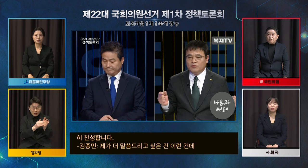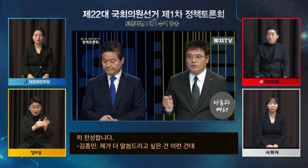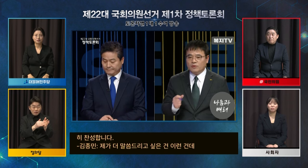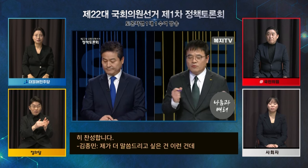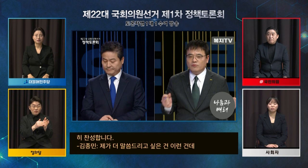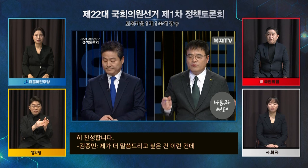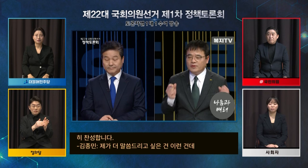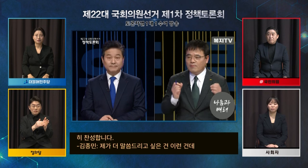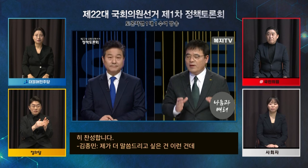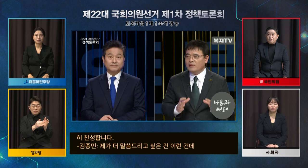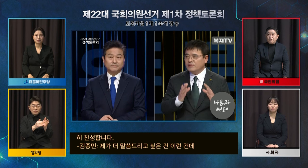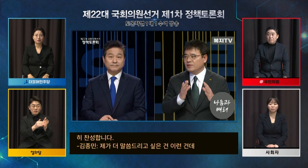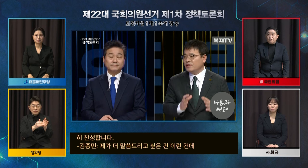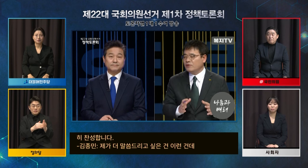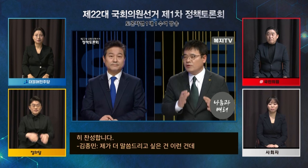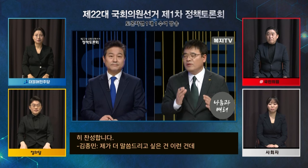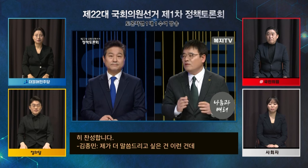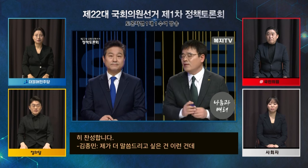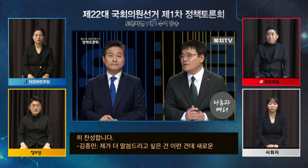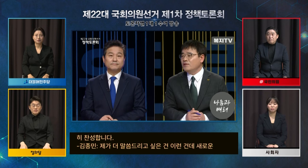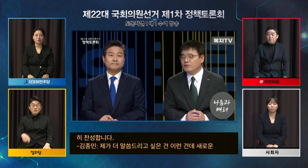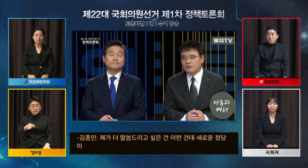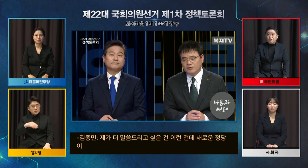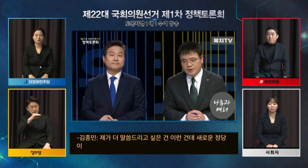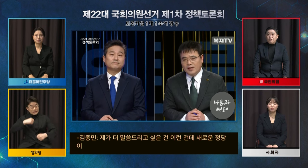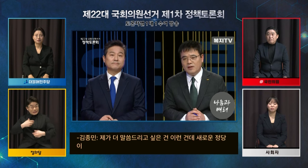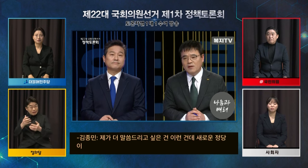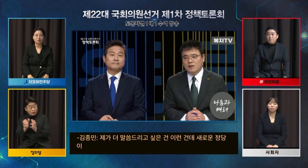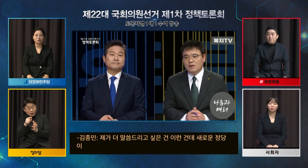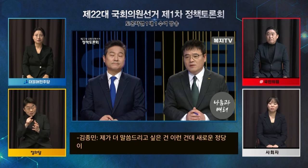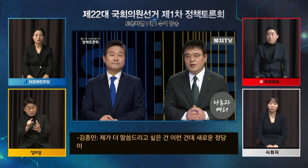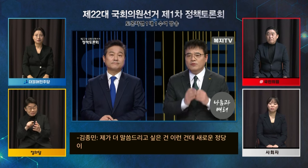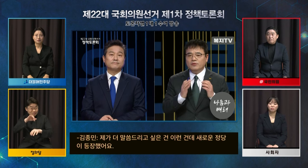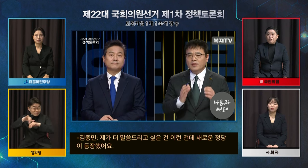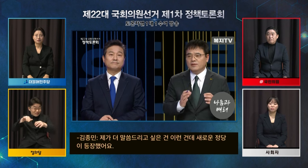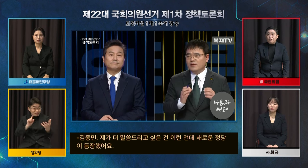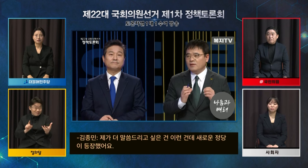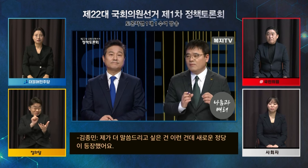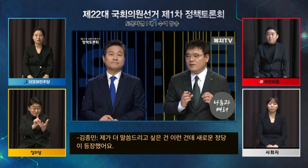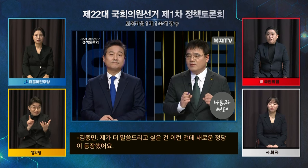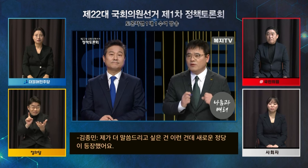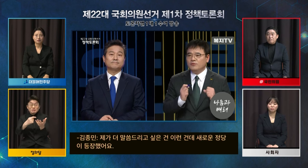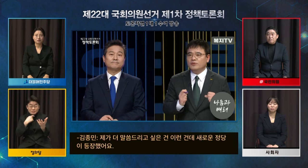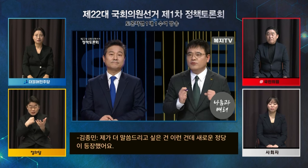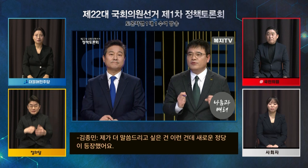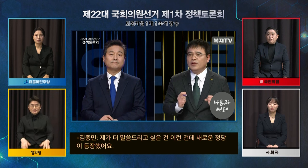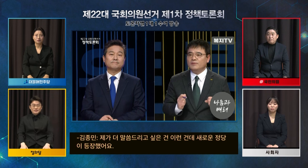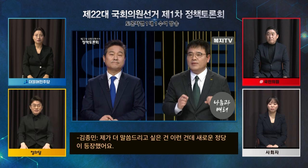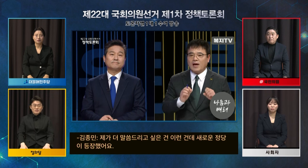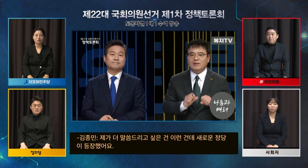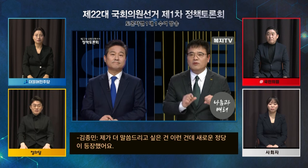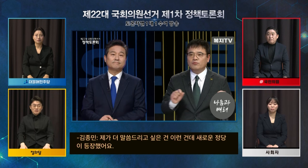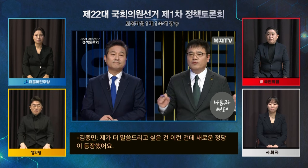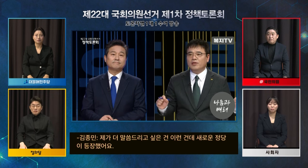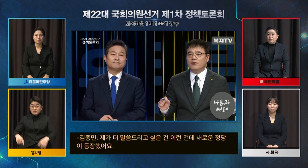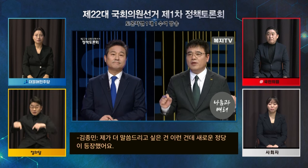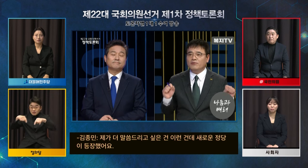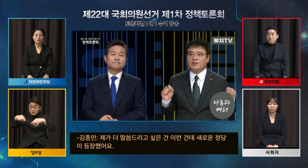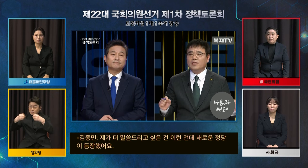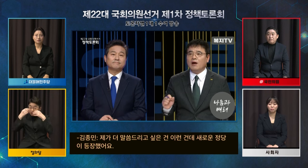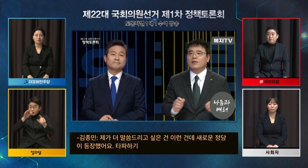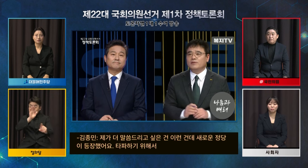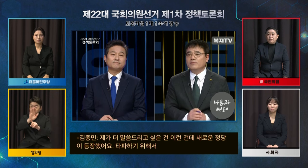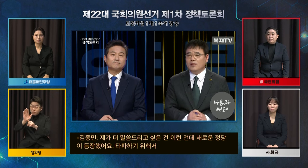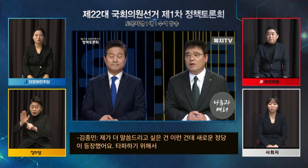기득권적인 요소와 독점구조를 타파하기 위해서 등장했고 정의당도 마찬가지거든요. 그런데 새로운 정당이 등장할 때마다 새로운 정치를 주장하지만 양당을 흡수하는